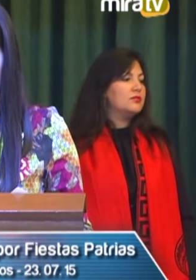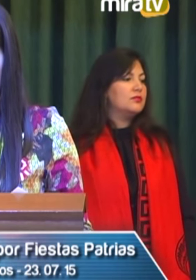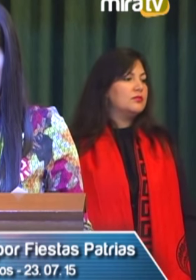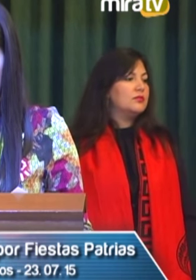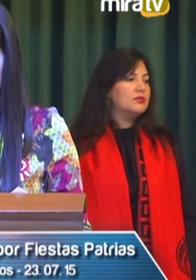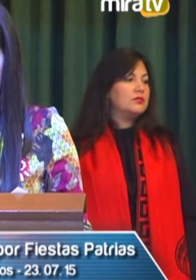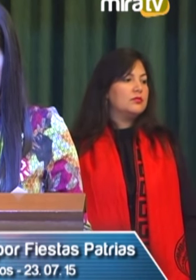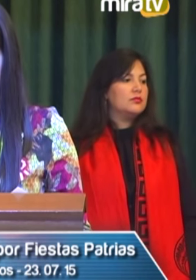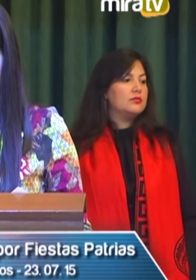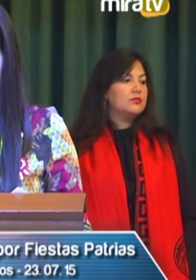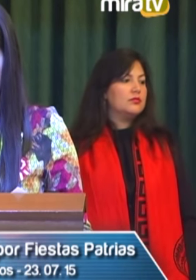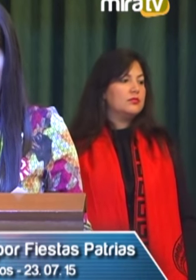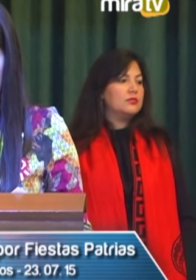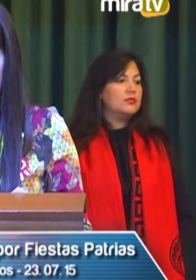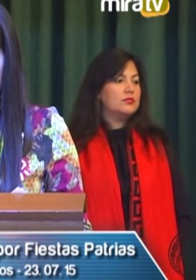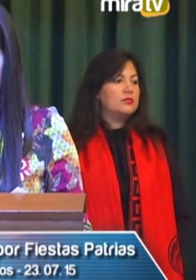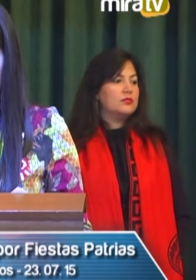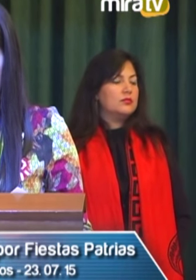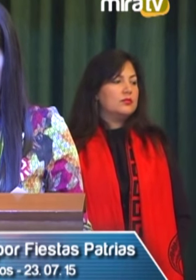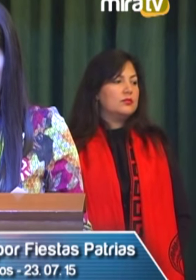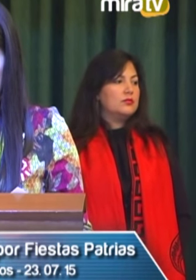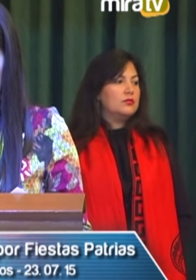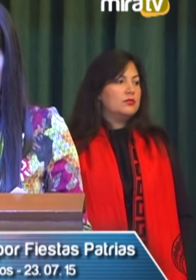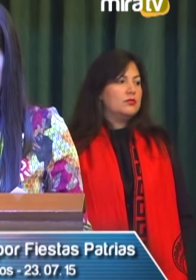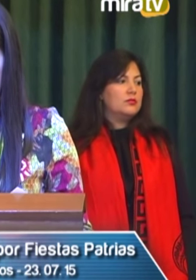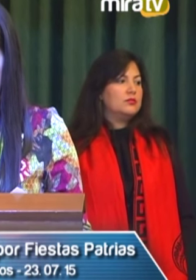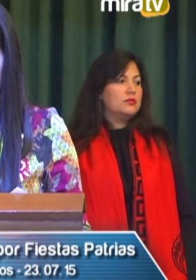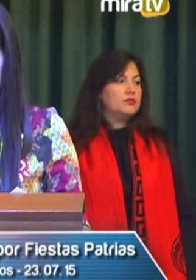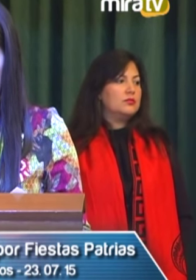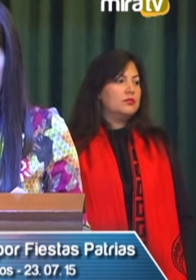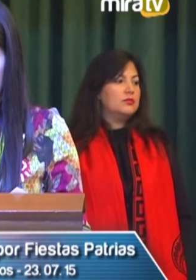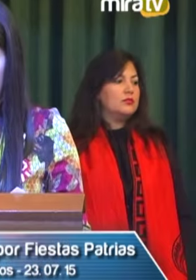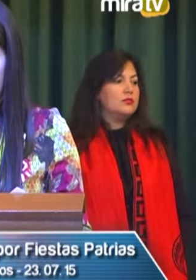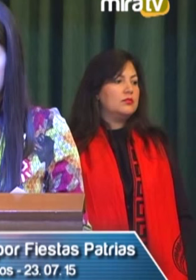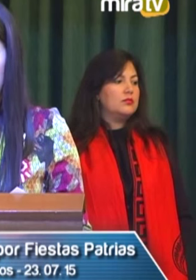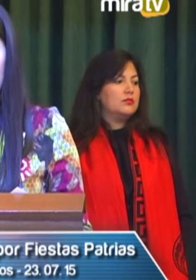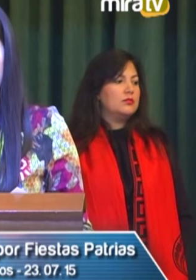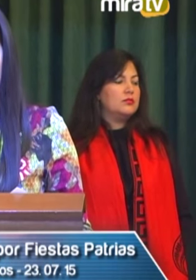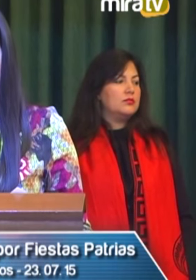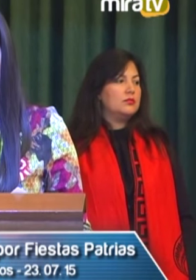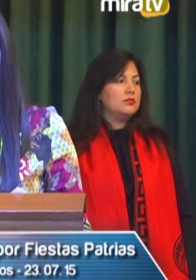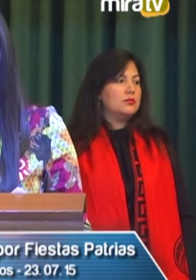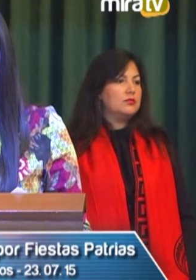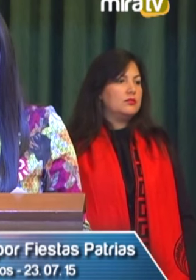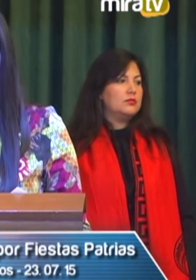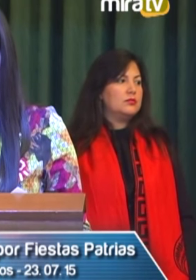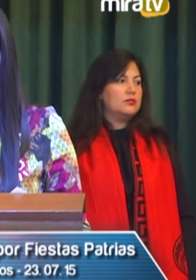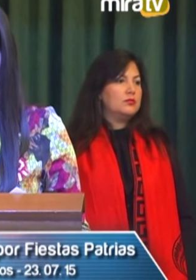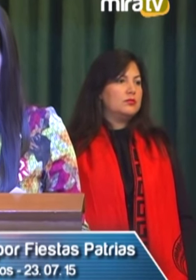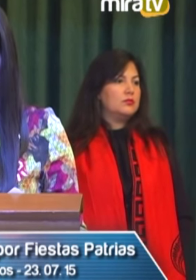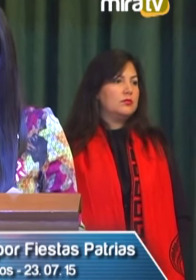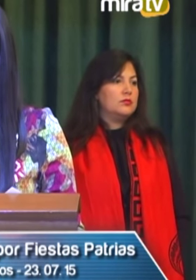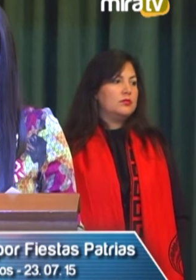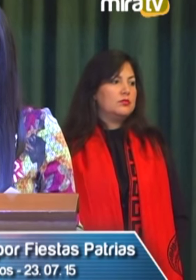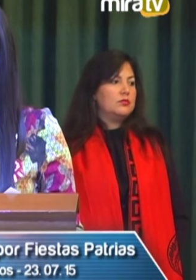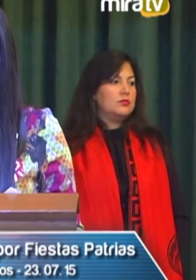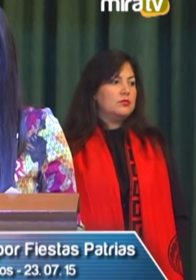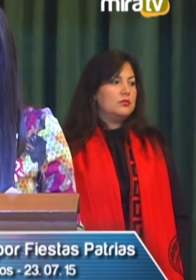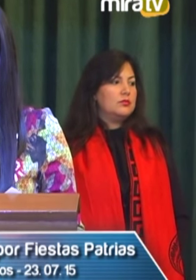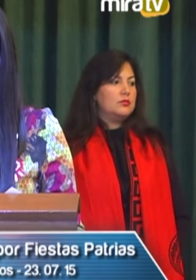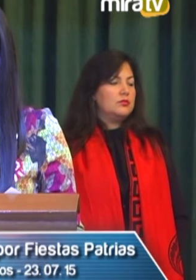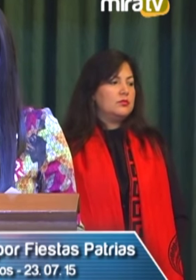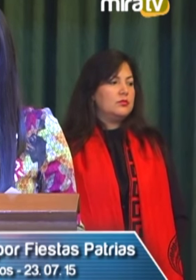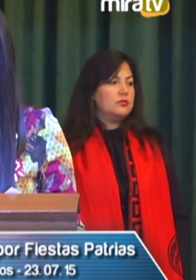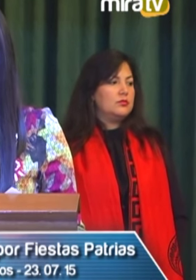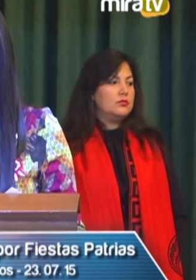Colegio de Abogados de Lima, habiendo participado en la conducción de las elecciones municipales de 1986,